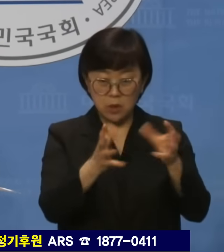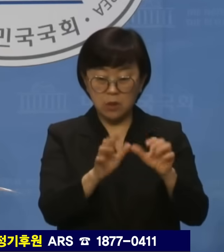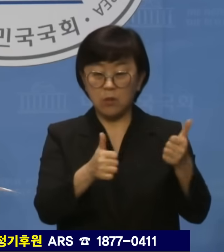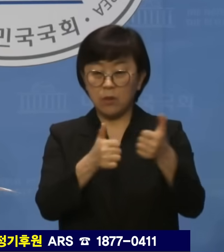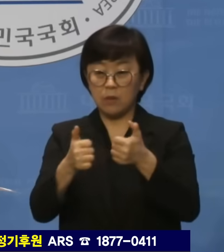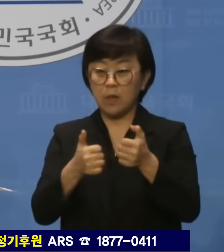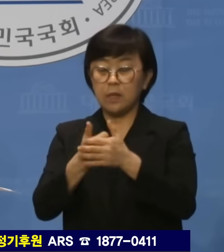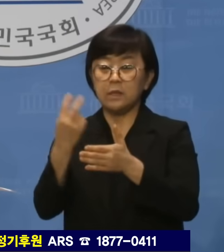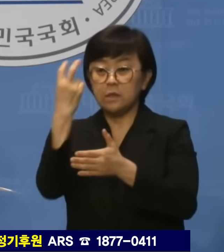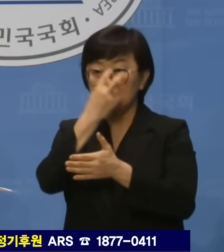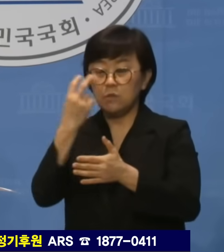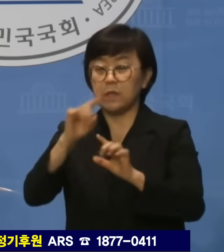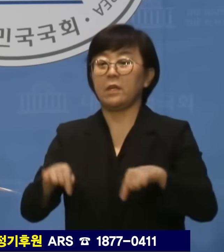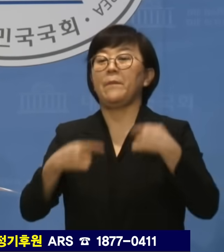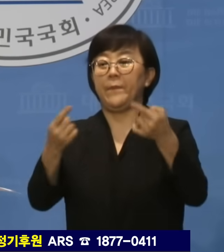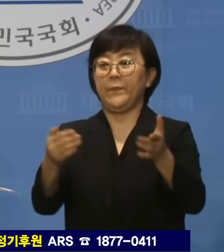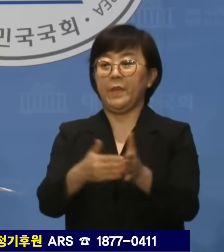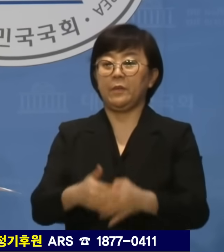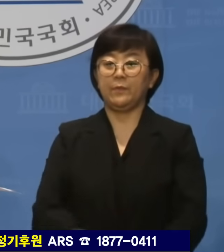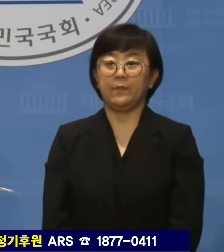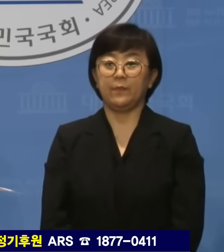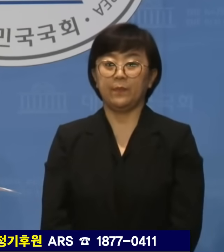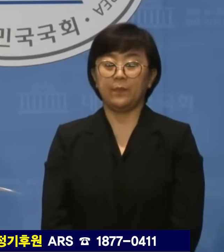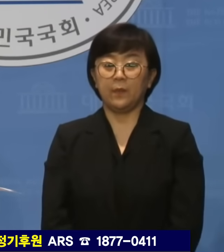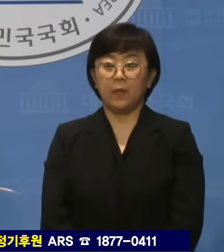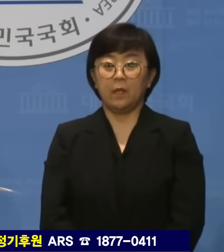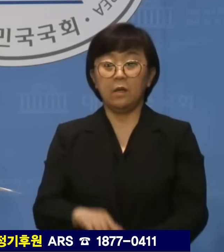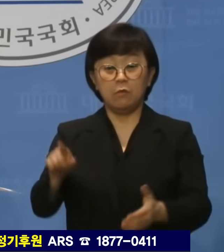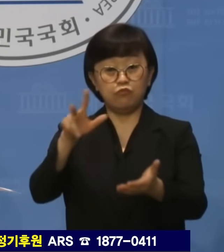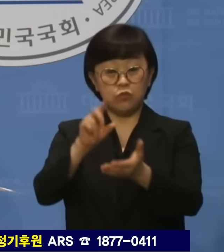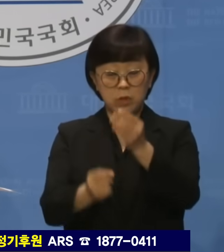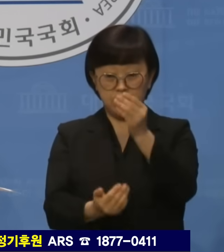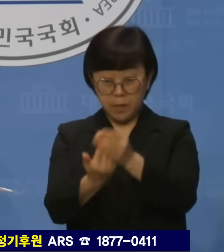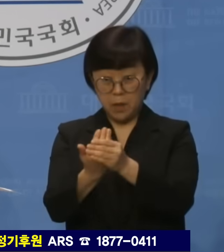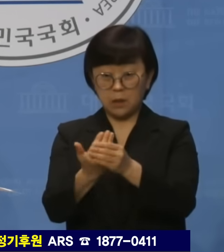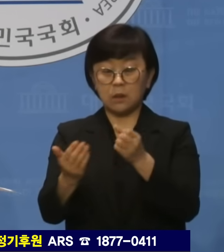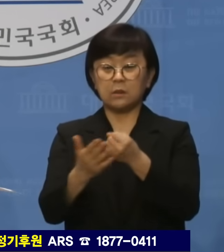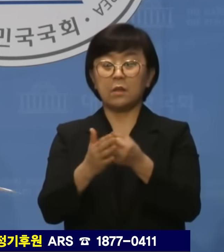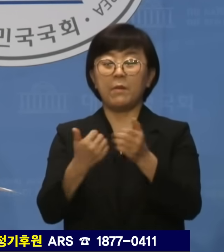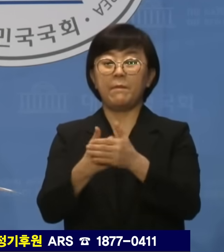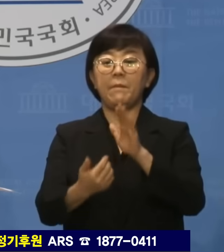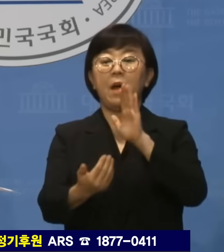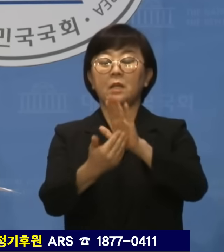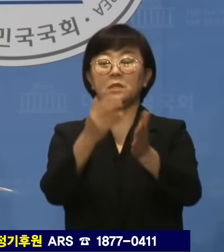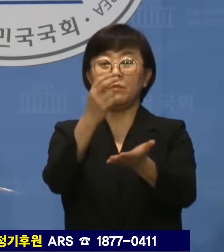등 심의에 참여했습니다. 이는 이해충돌방지법 5조